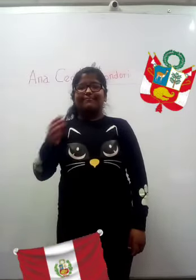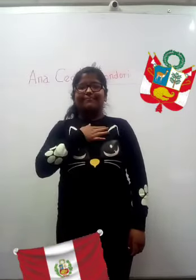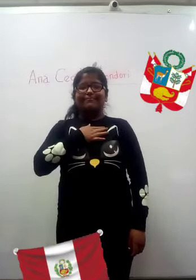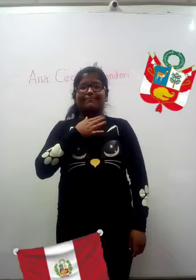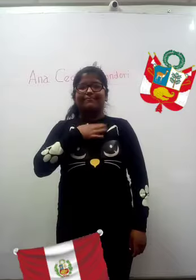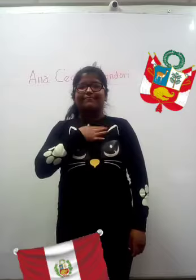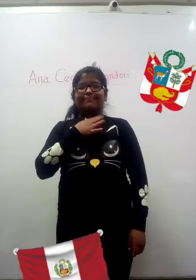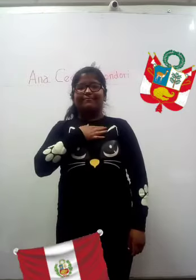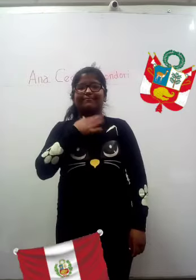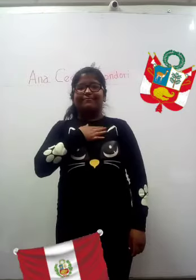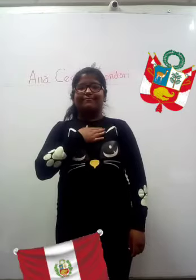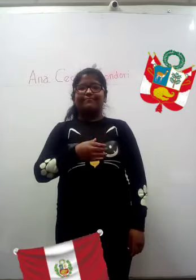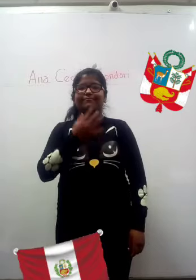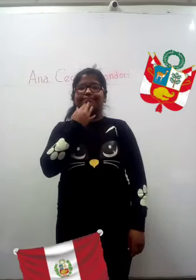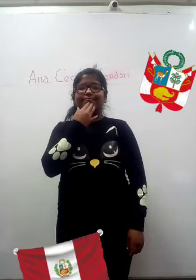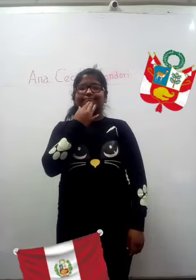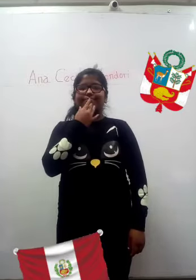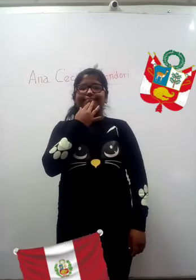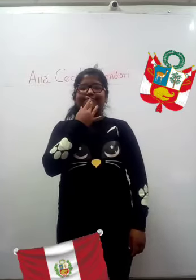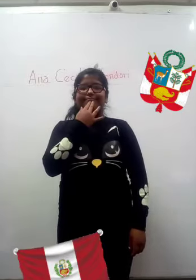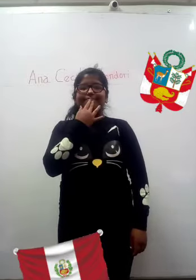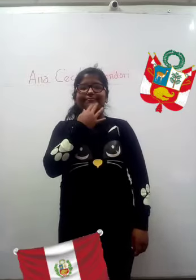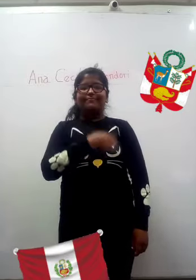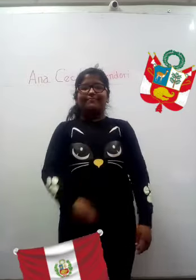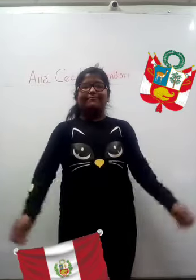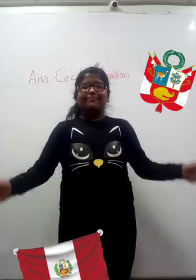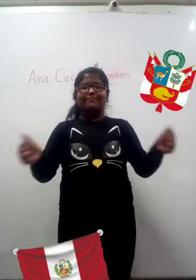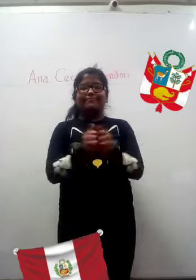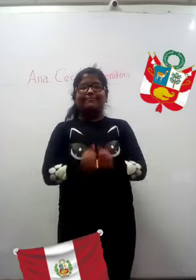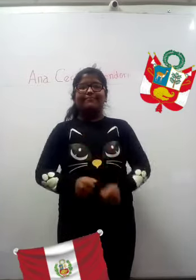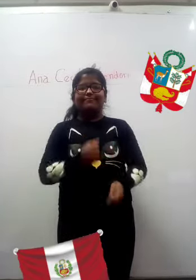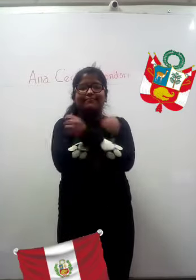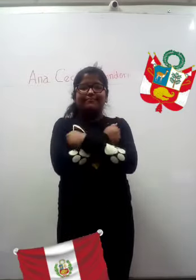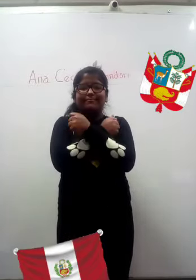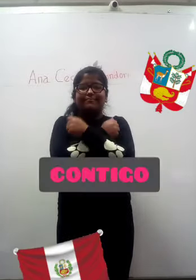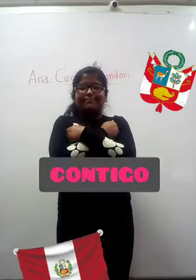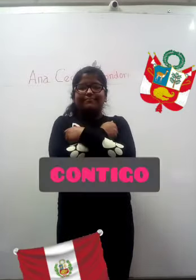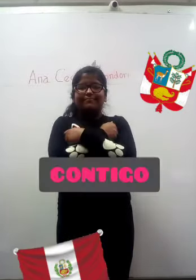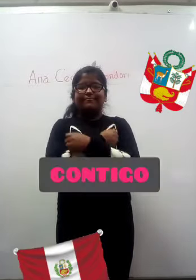Sobre mi pecho llevo tus colores y están mis amores contigo, Perú.